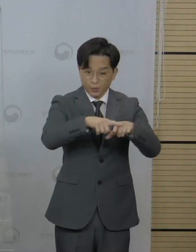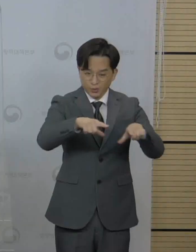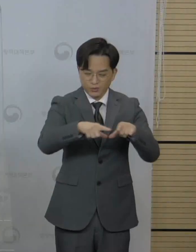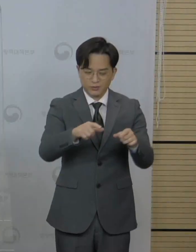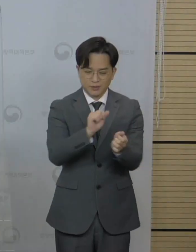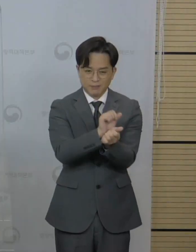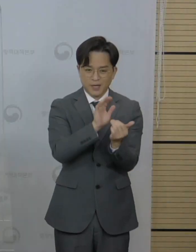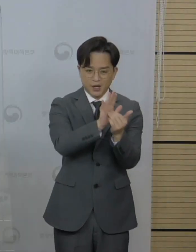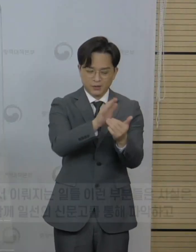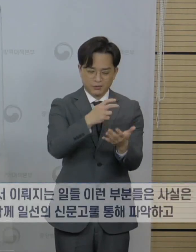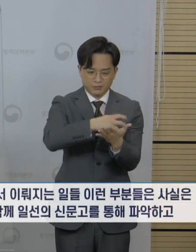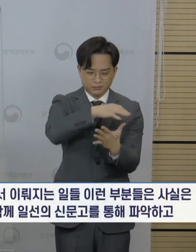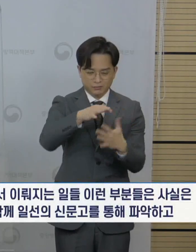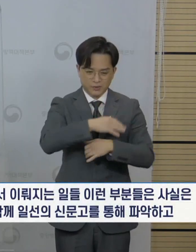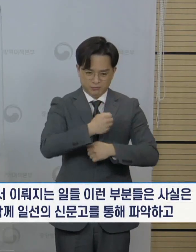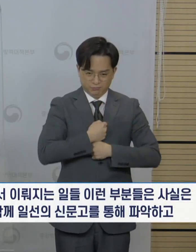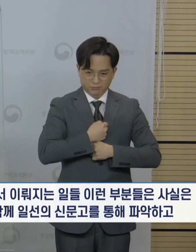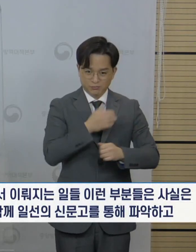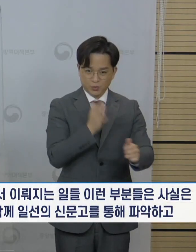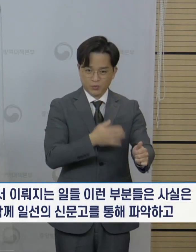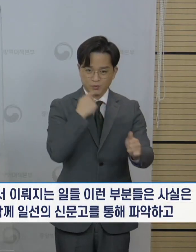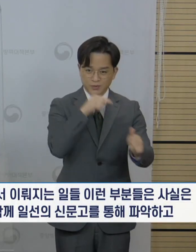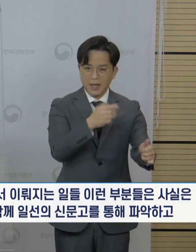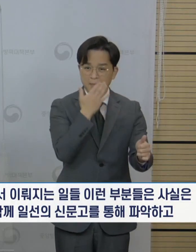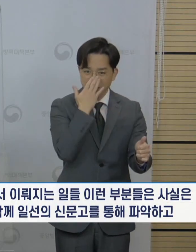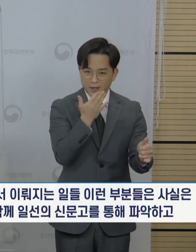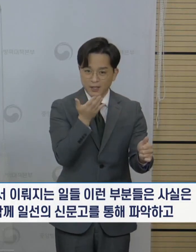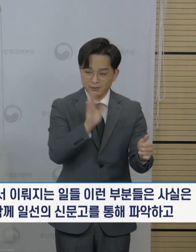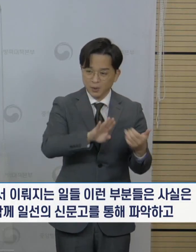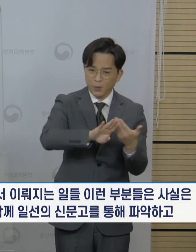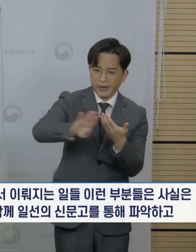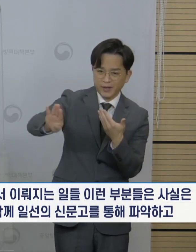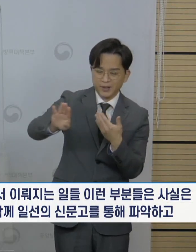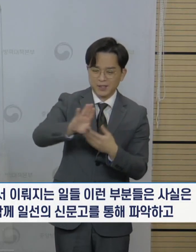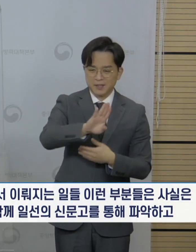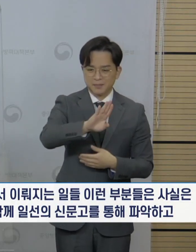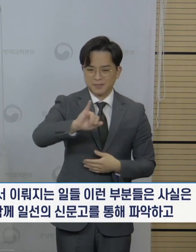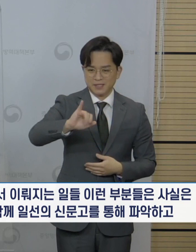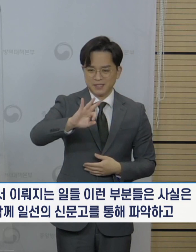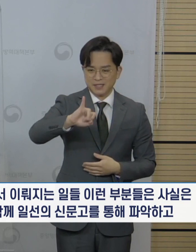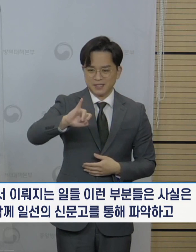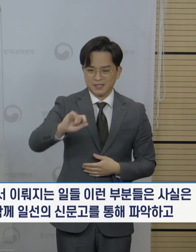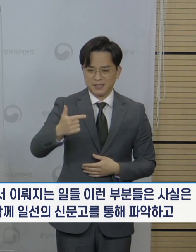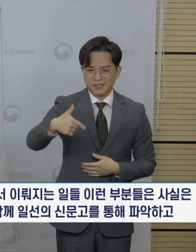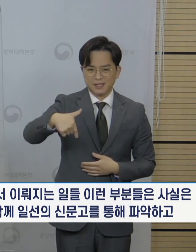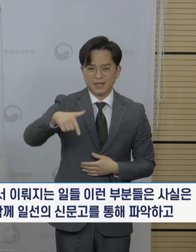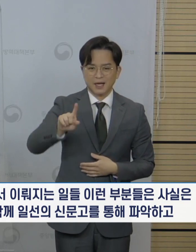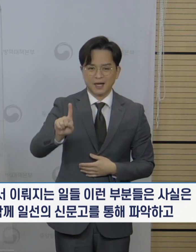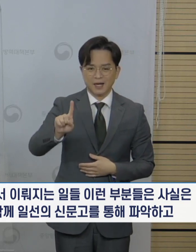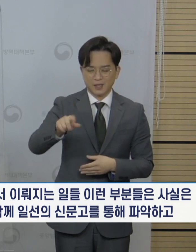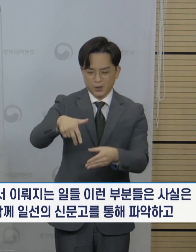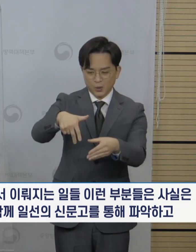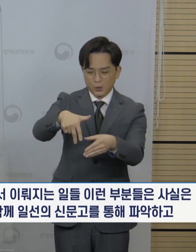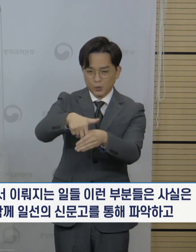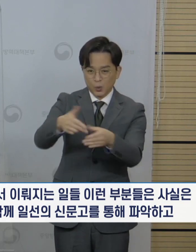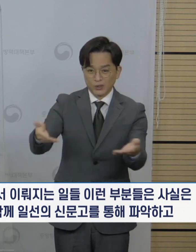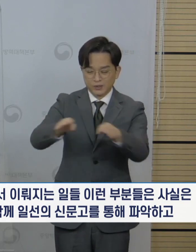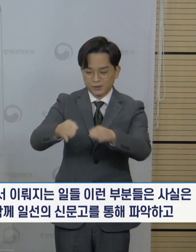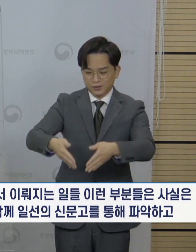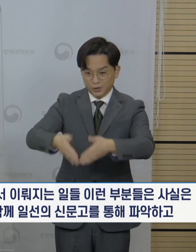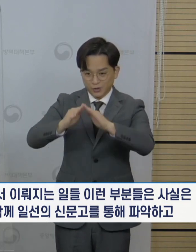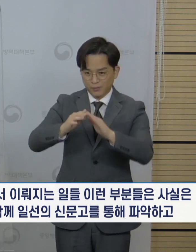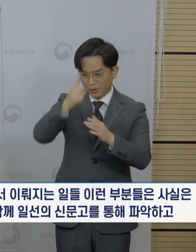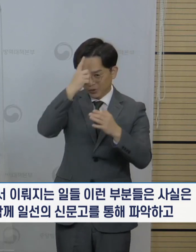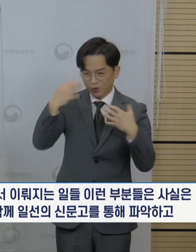기도한 수련원 또 이번에 보게 되면 비인가 시설 등에서 이루어지는 일들 이런 부분들은